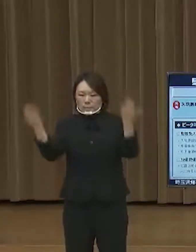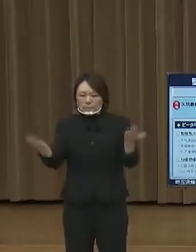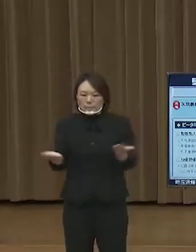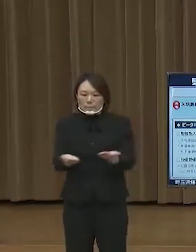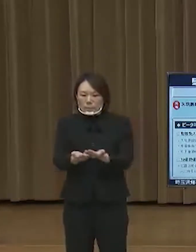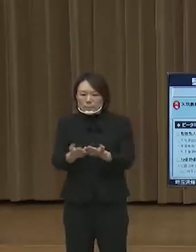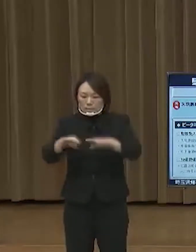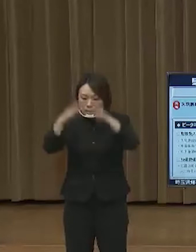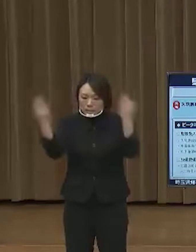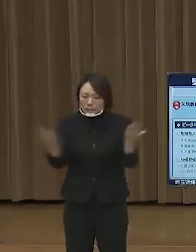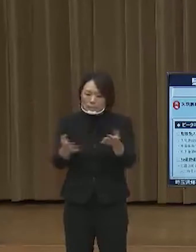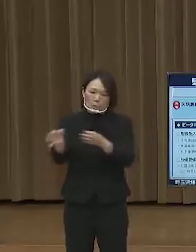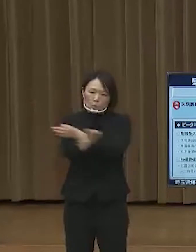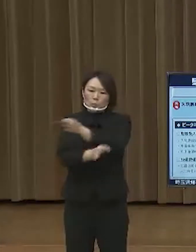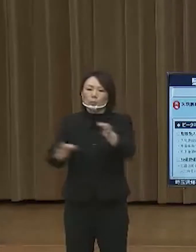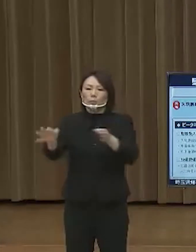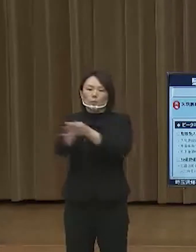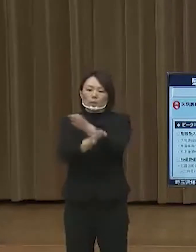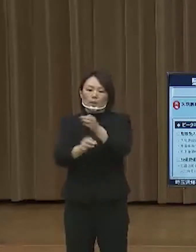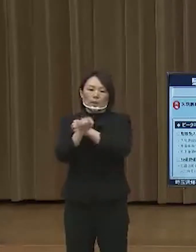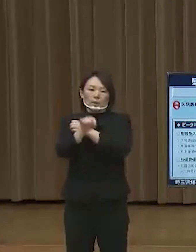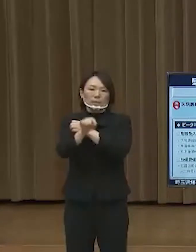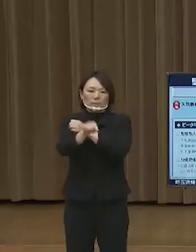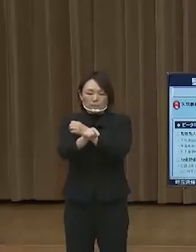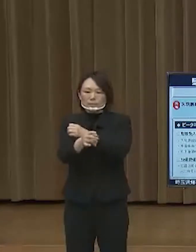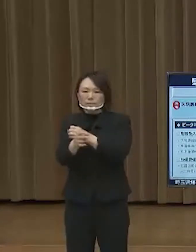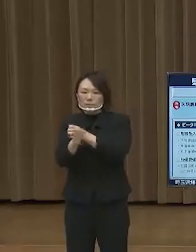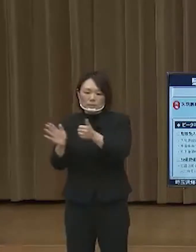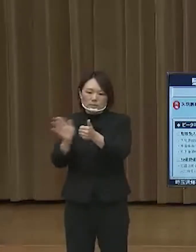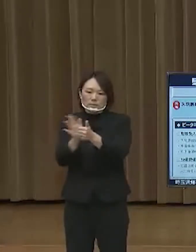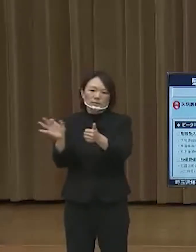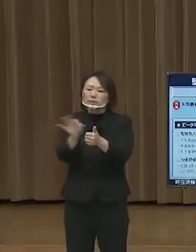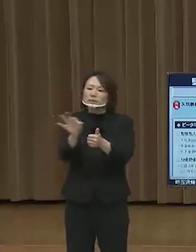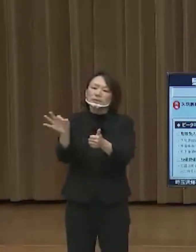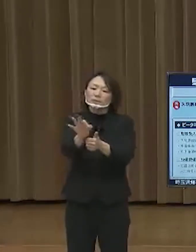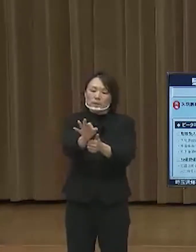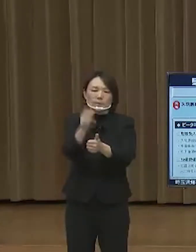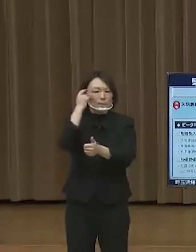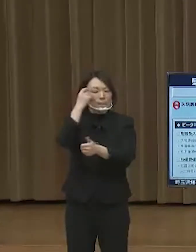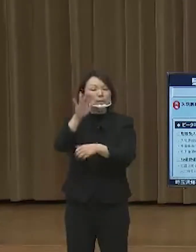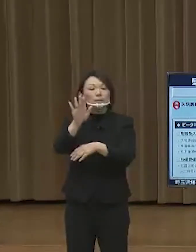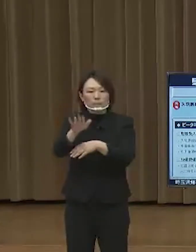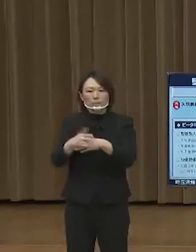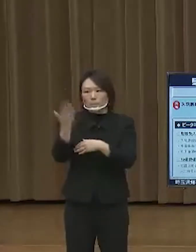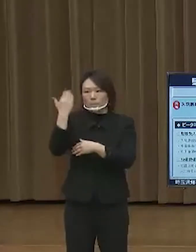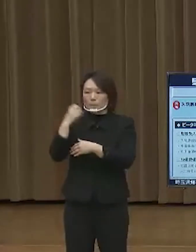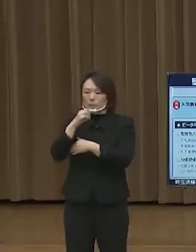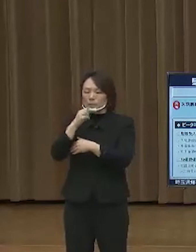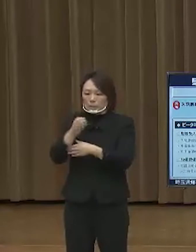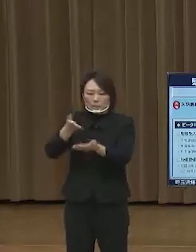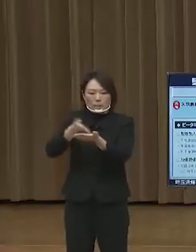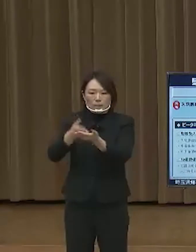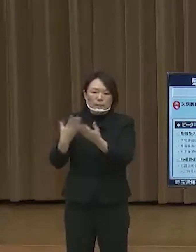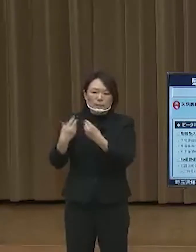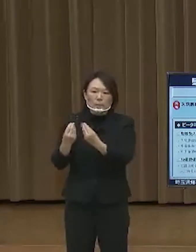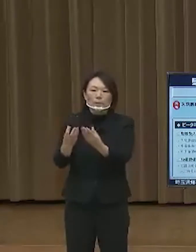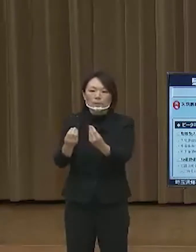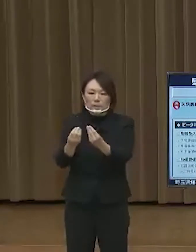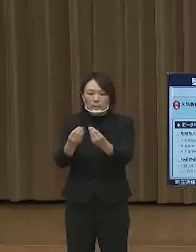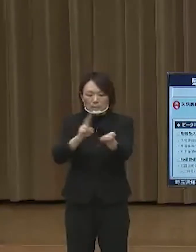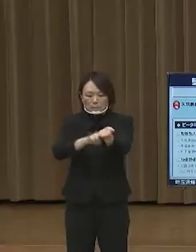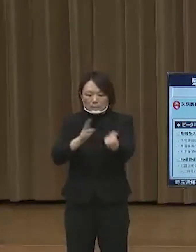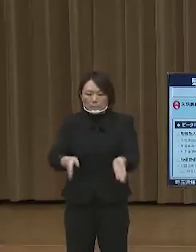運営を我々は支援をさせていただいているつもりでありますが以前から申し上げているとおり病院経営